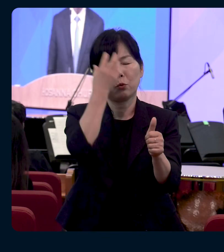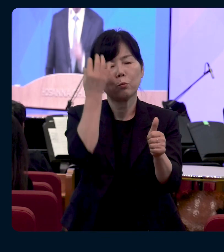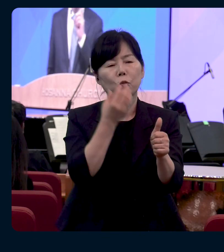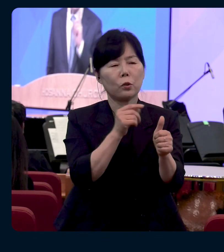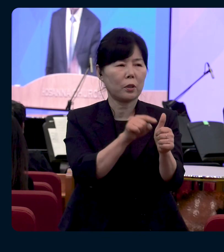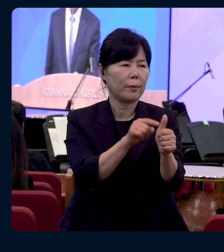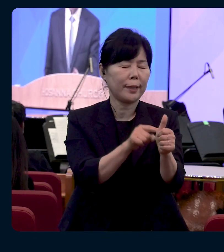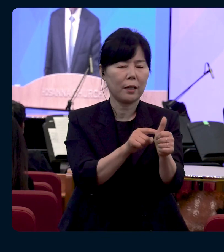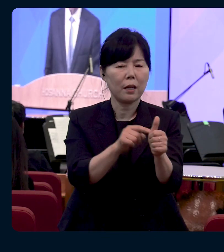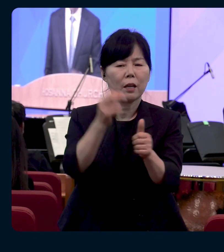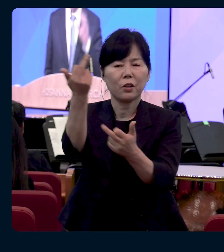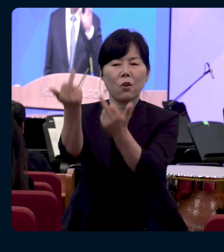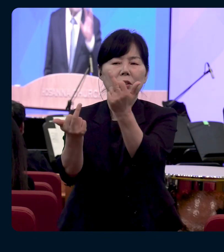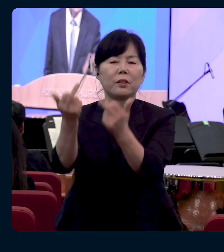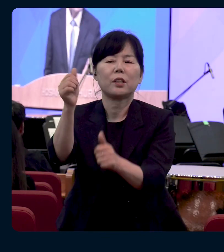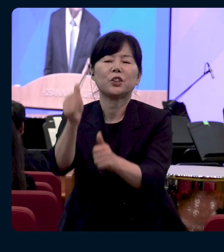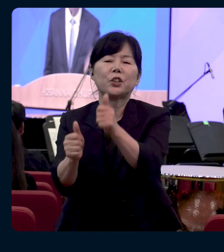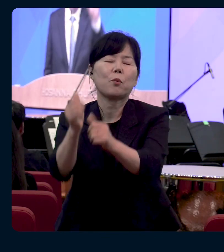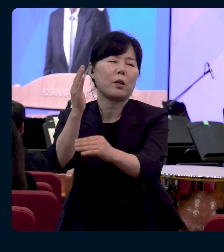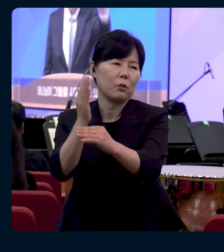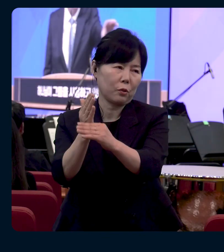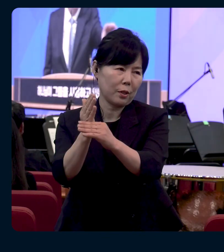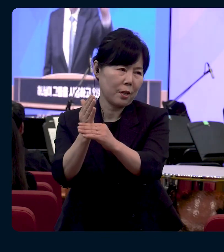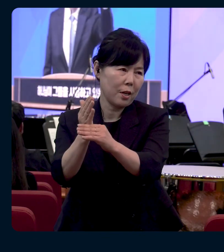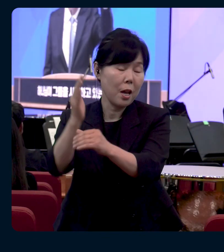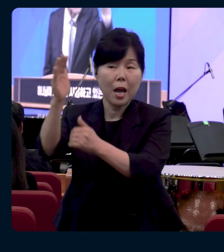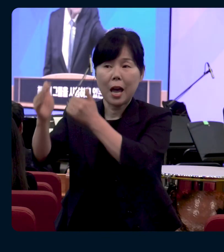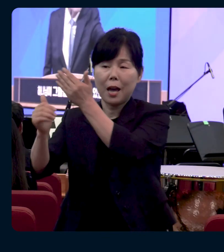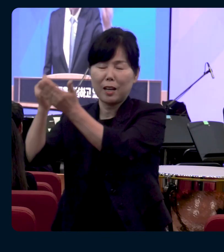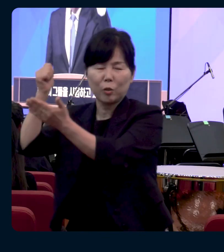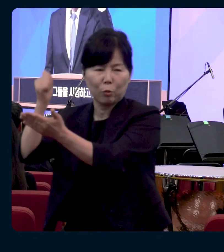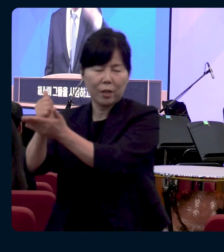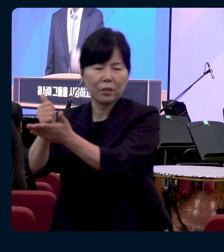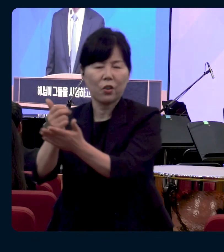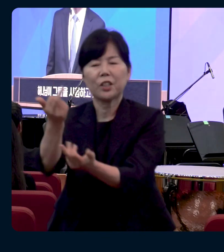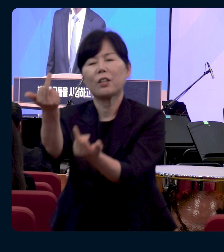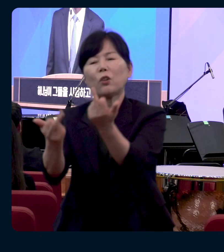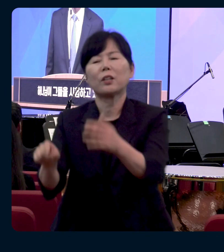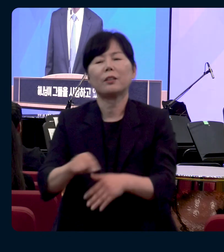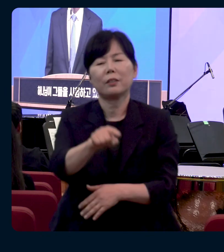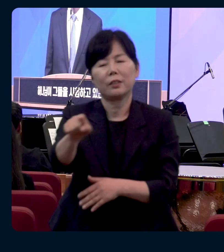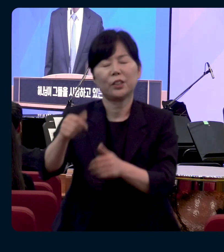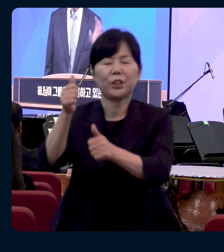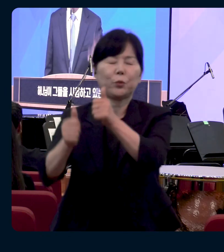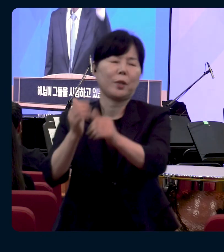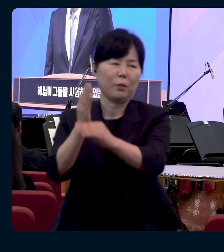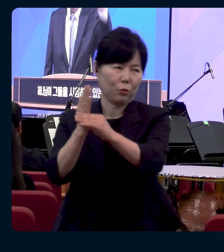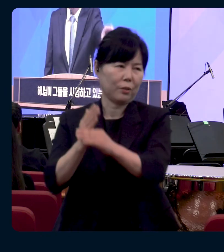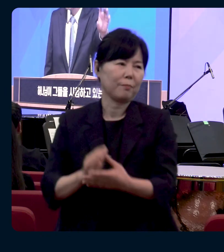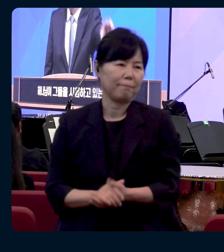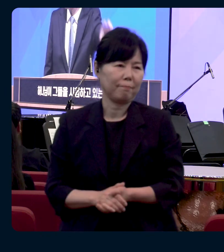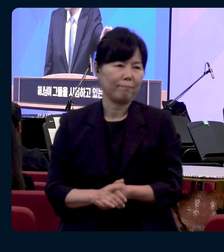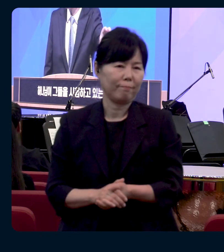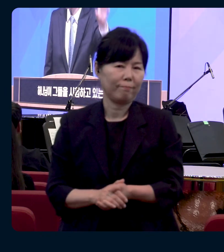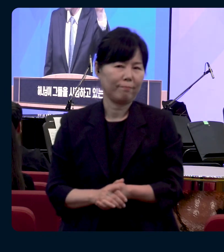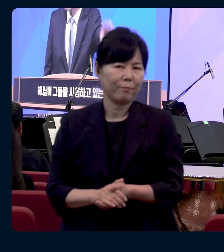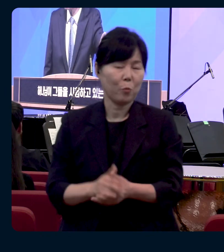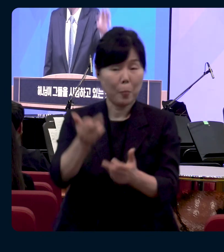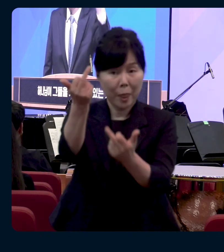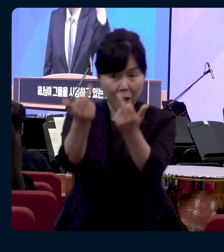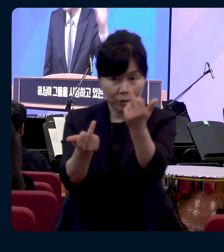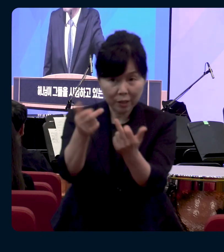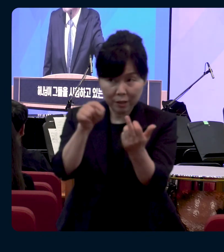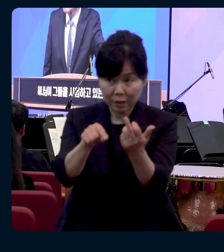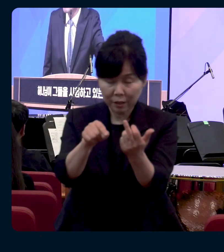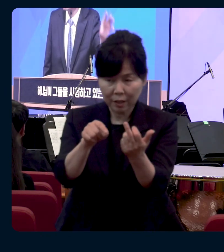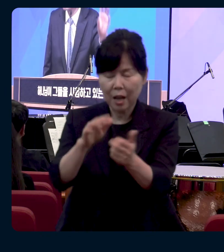그러니까 이건 정확히 말하면 뭐예요? 하나님이 형제들을 시험하고 있는 겁니다. 예, 이것은 그 형제들을 향한